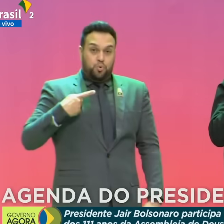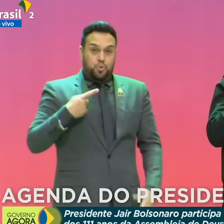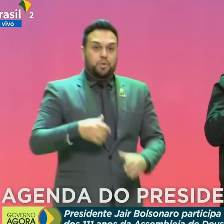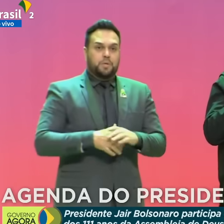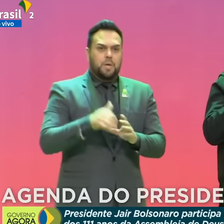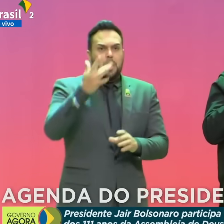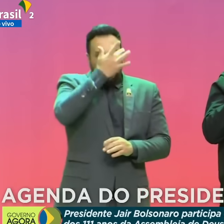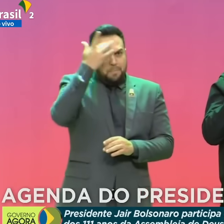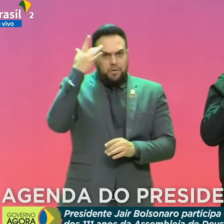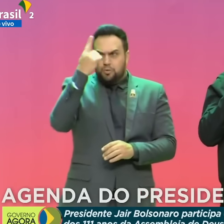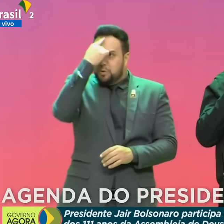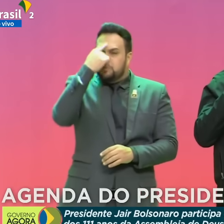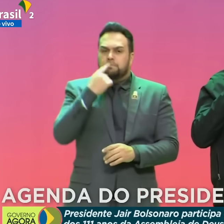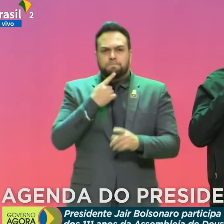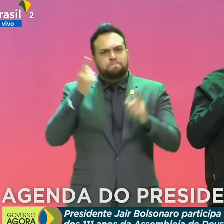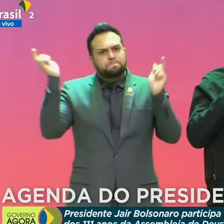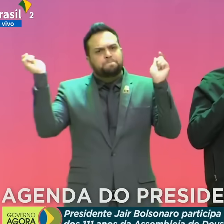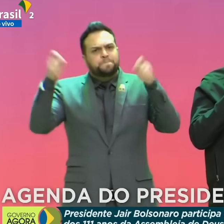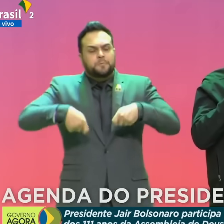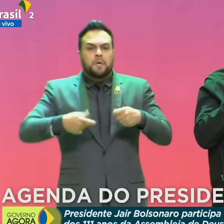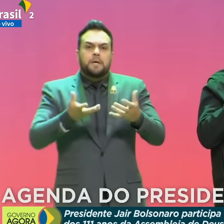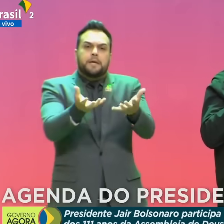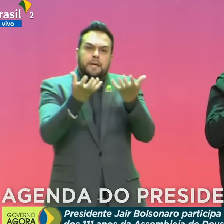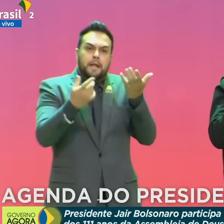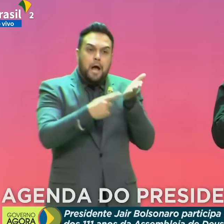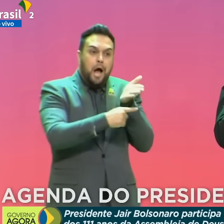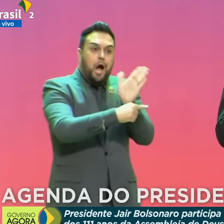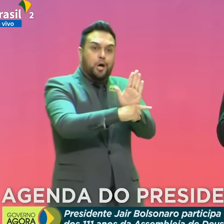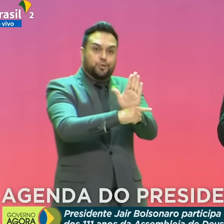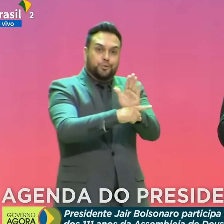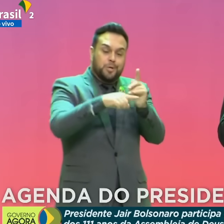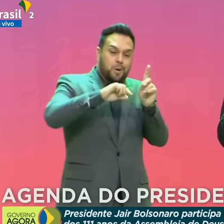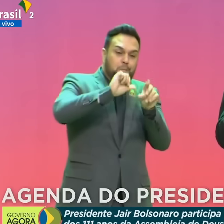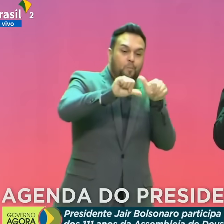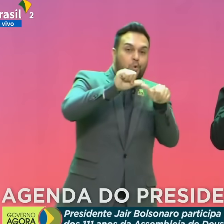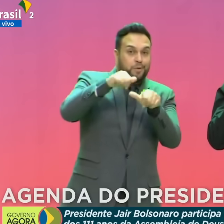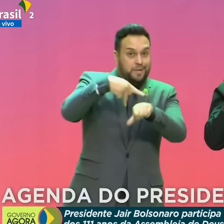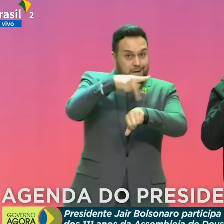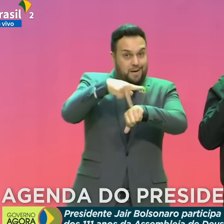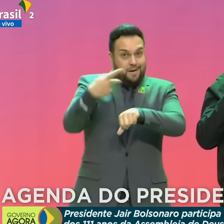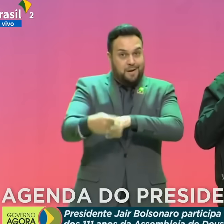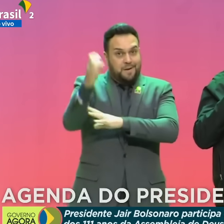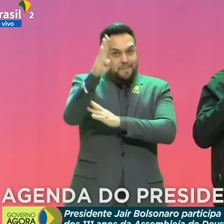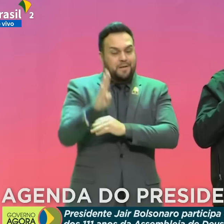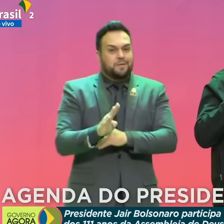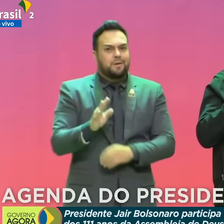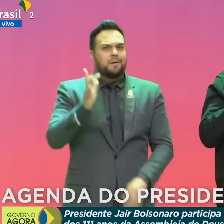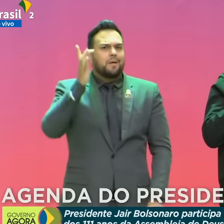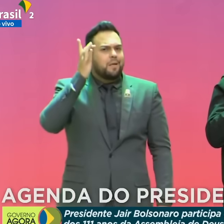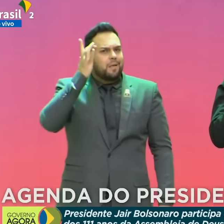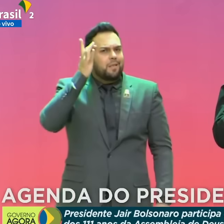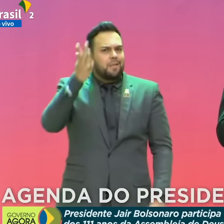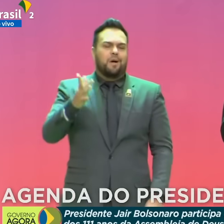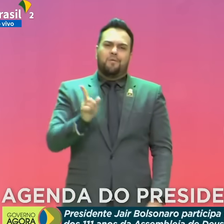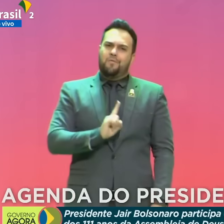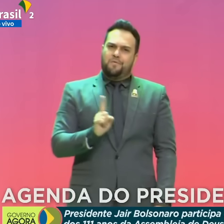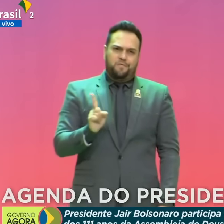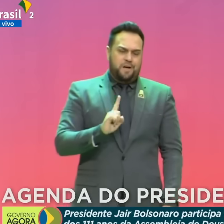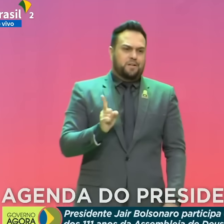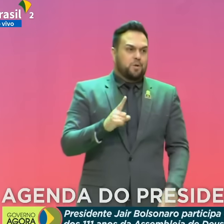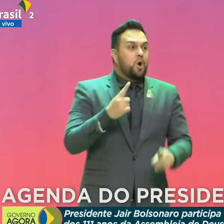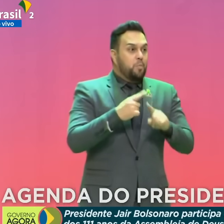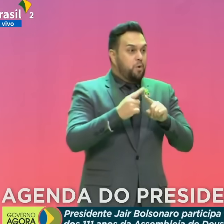pessoas competentes que queriam ajudar a mudar o seu país. Não foi fácil essa escolha, porque